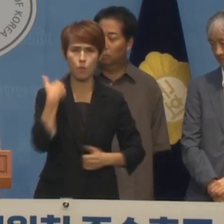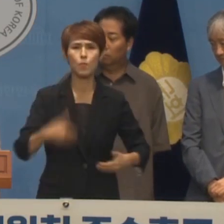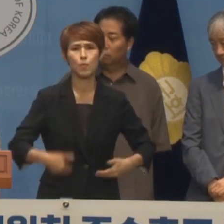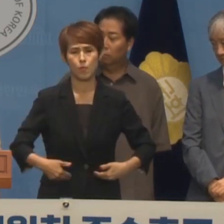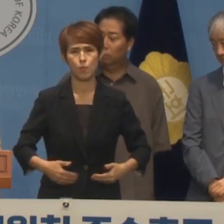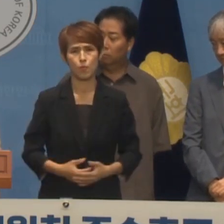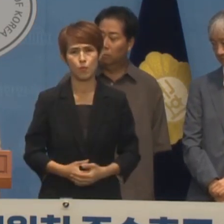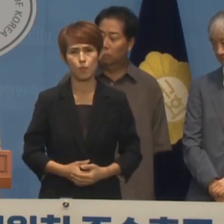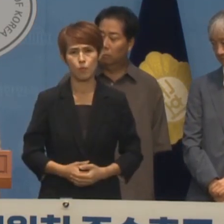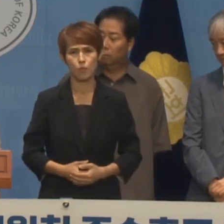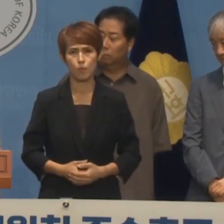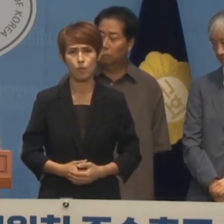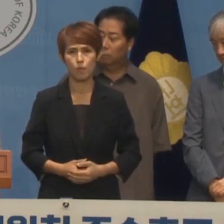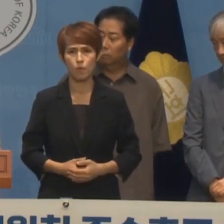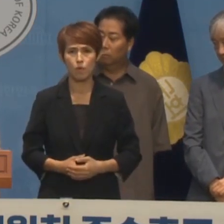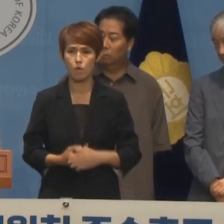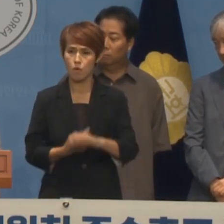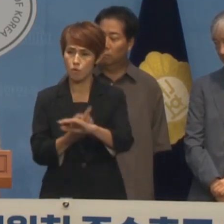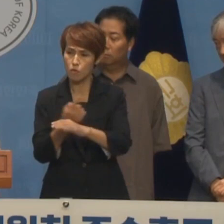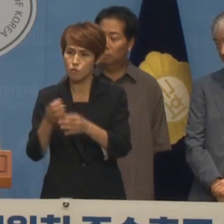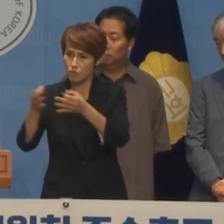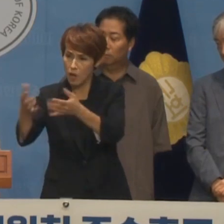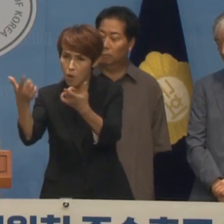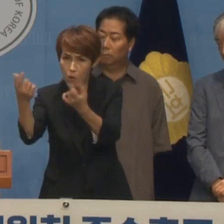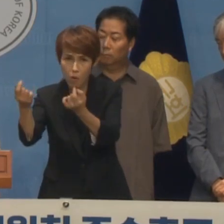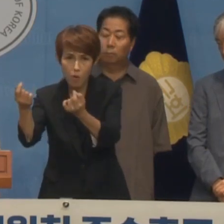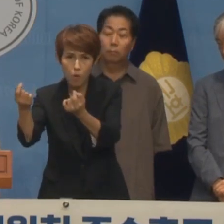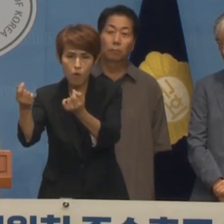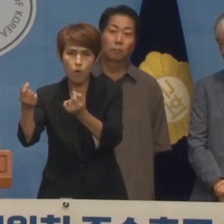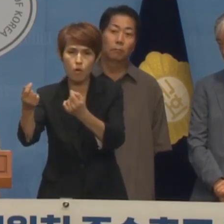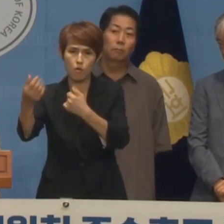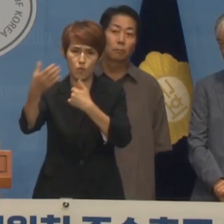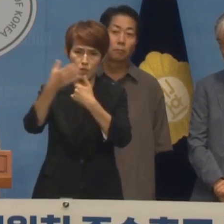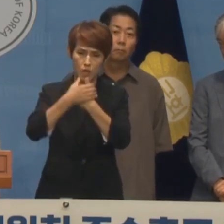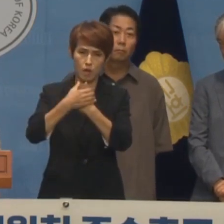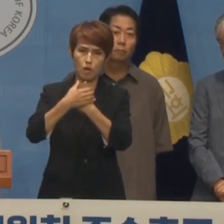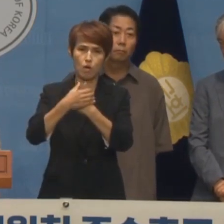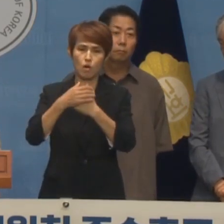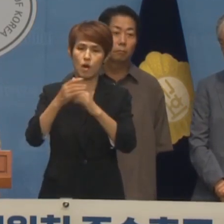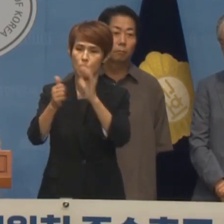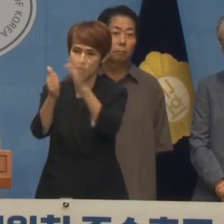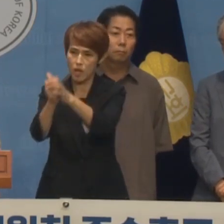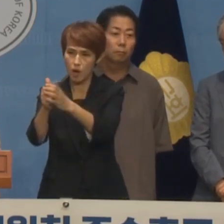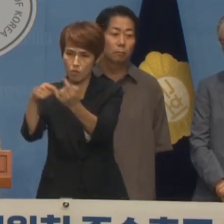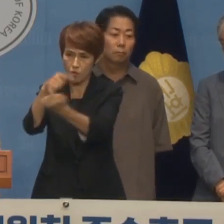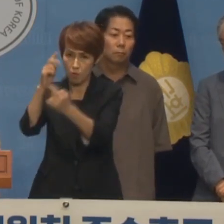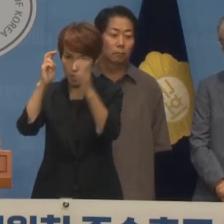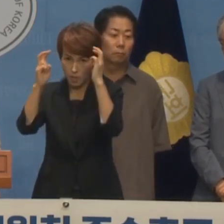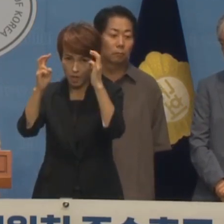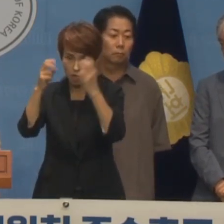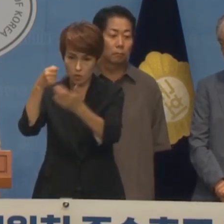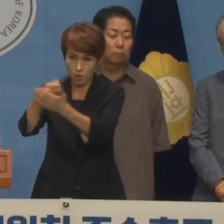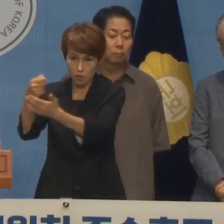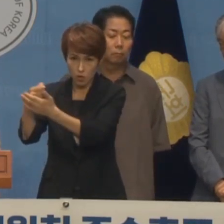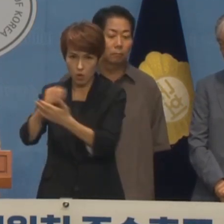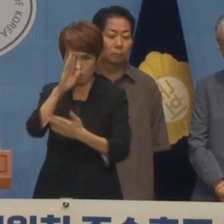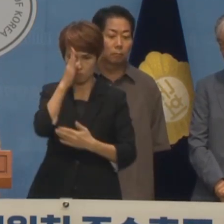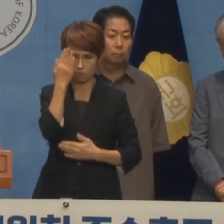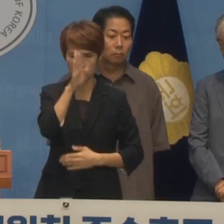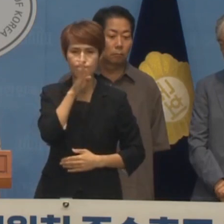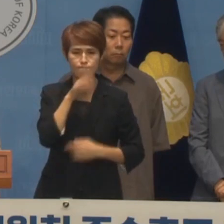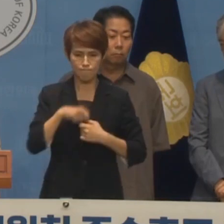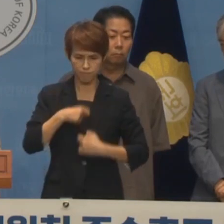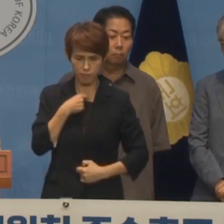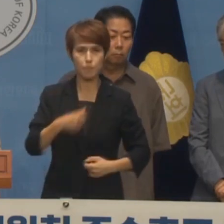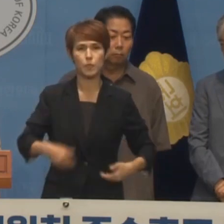한다. 다른 투자 행위와 마찬가지로 위탁운용사 선정 과정은 투명하고 공정해야